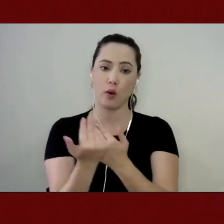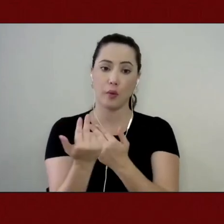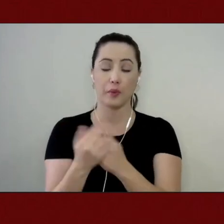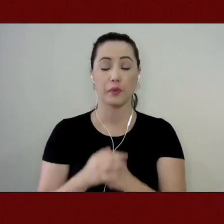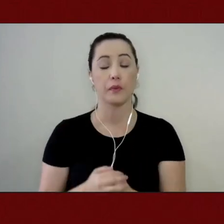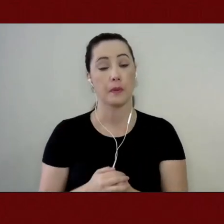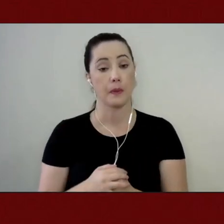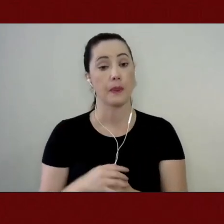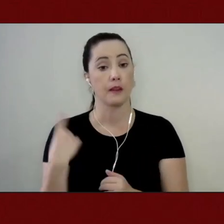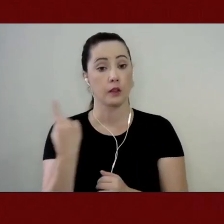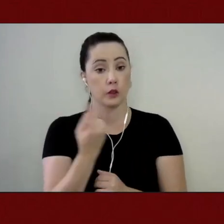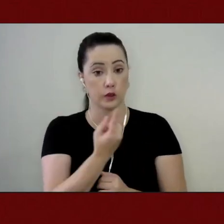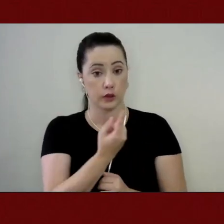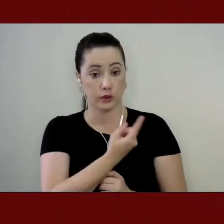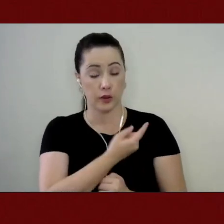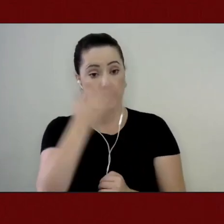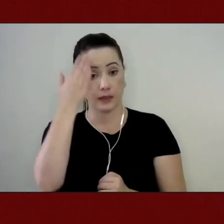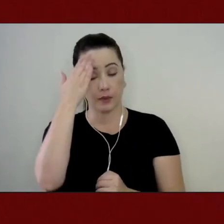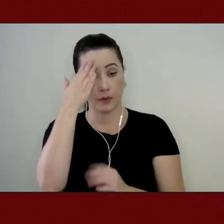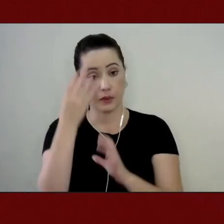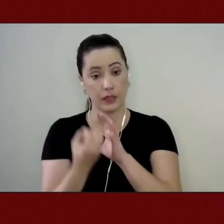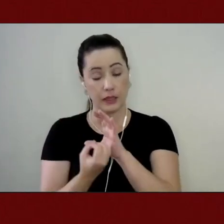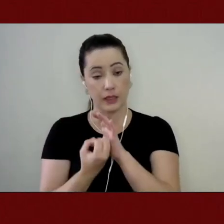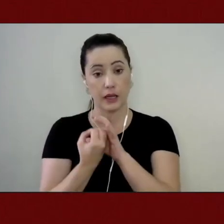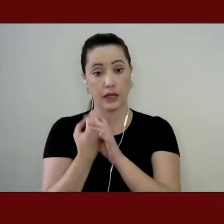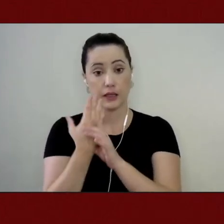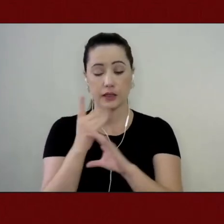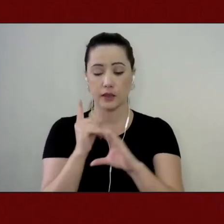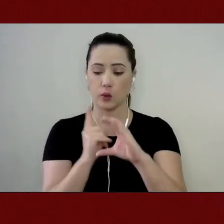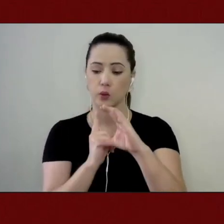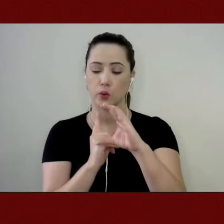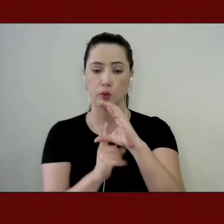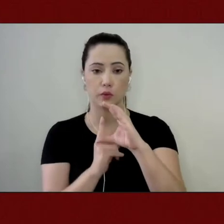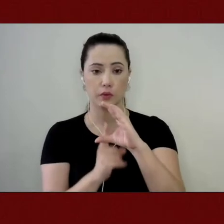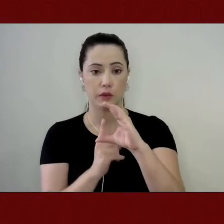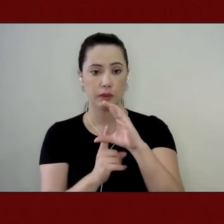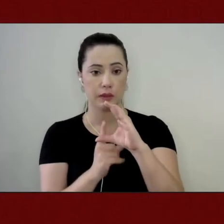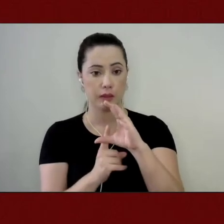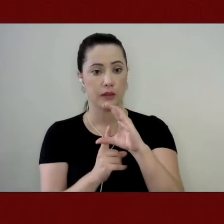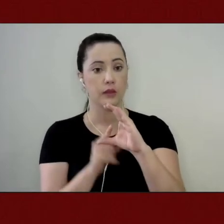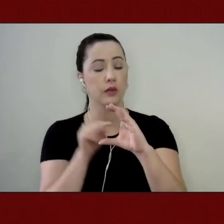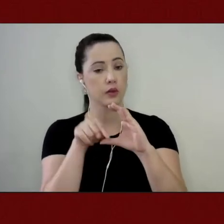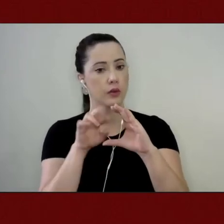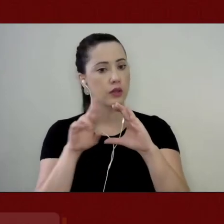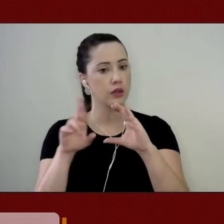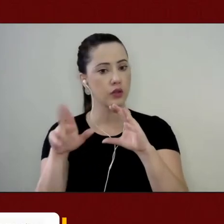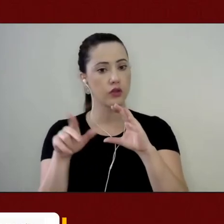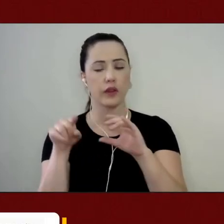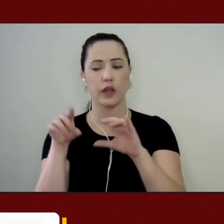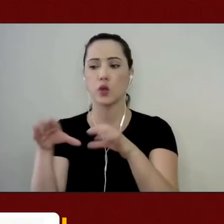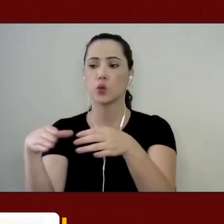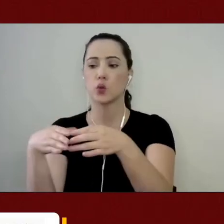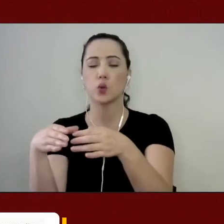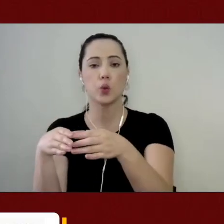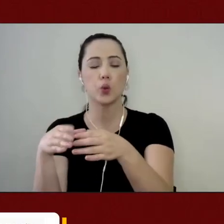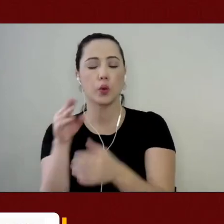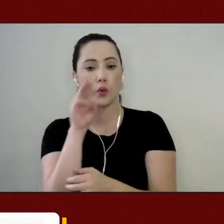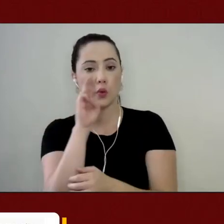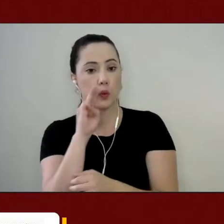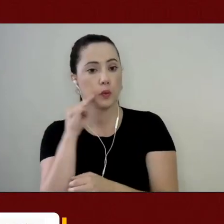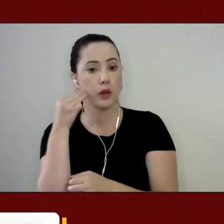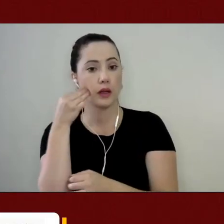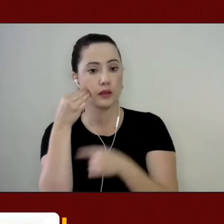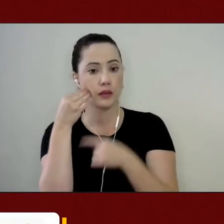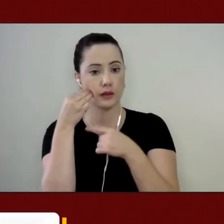são comunistas ortodoxos, que não vêm do comunismo marxista, encontram seu vínculo crucial com os fundadores